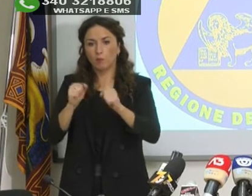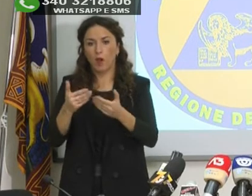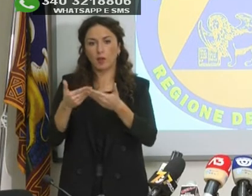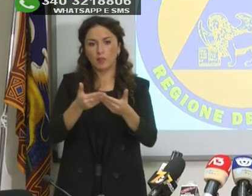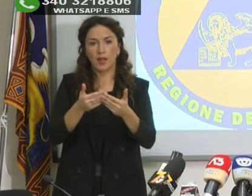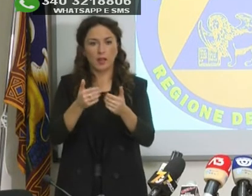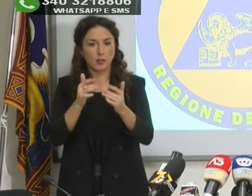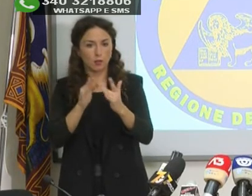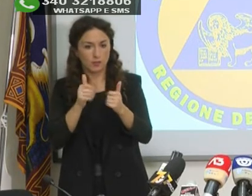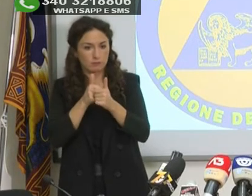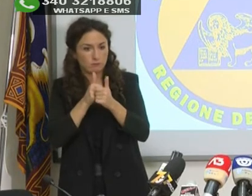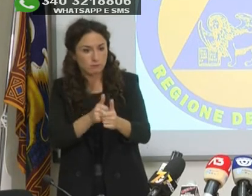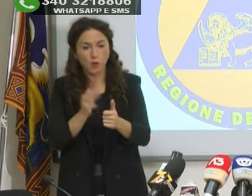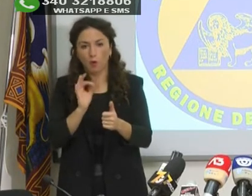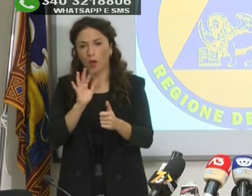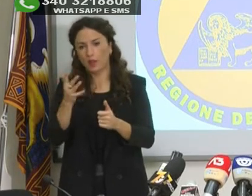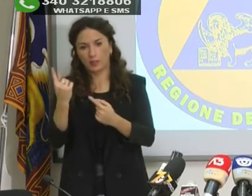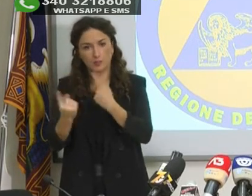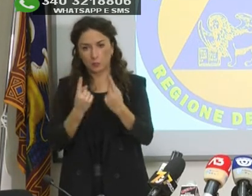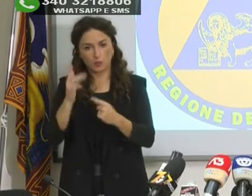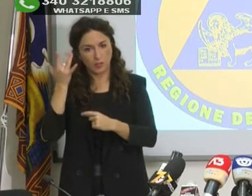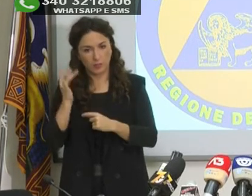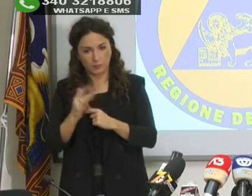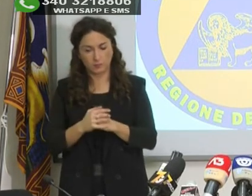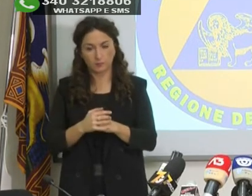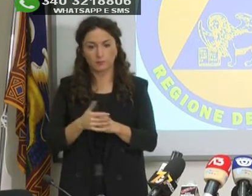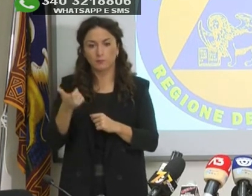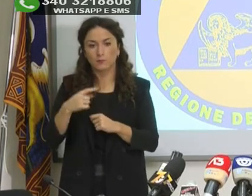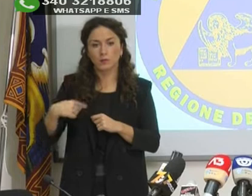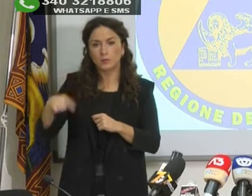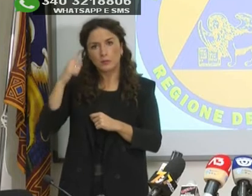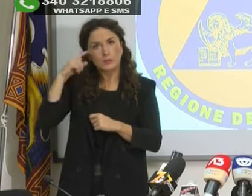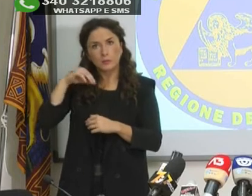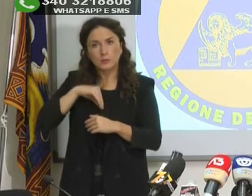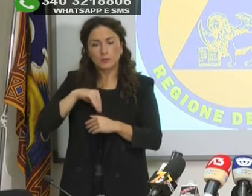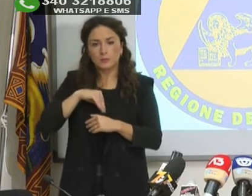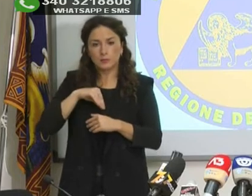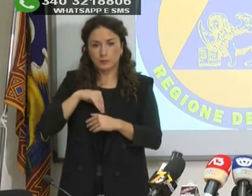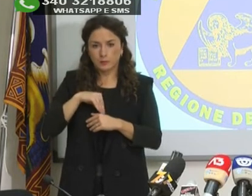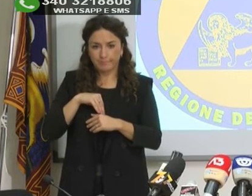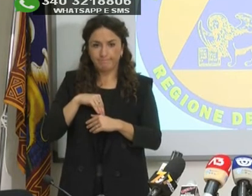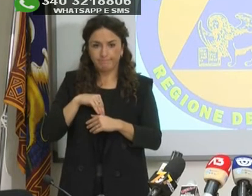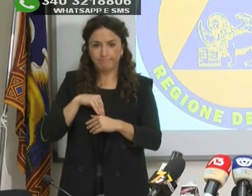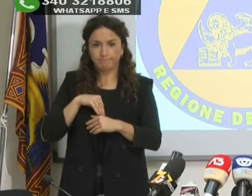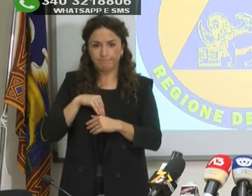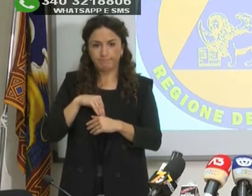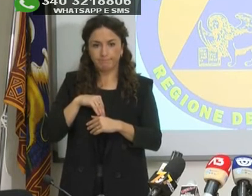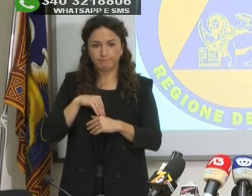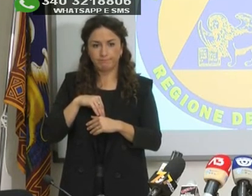chiaramente situazioni che possono essere non da rischio, proprio perché siamo consapevoli, insomma, e siamo tutti insomma un